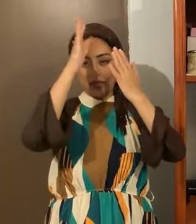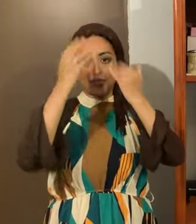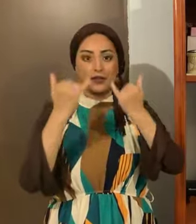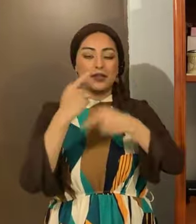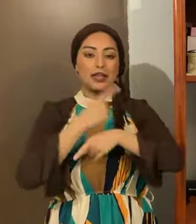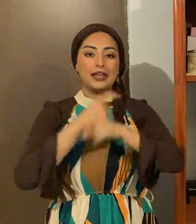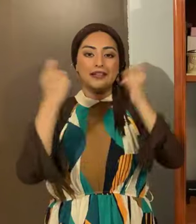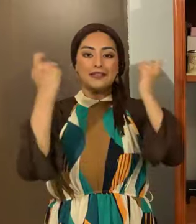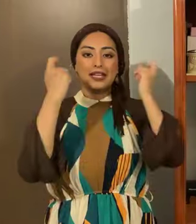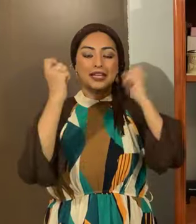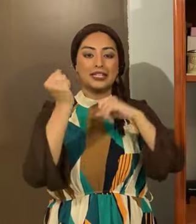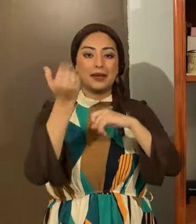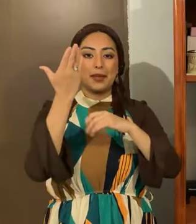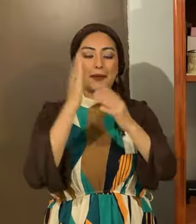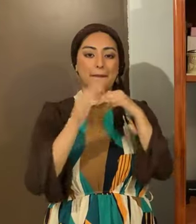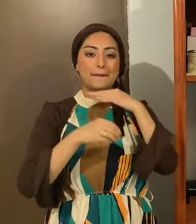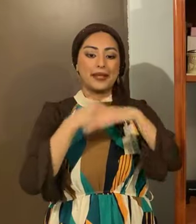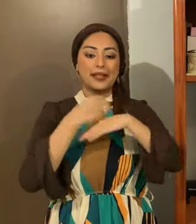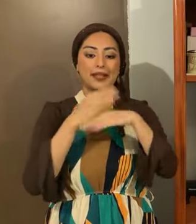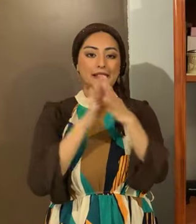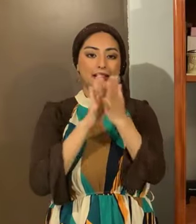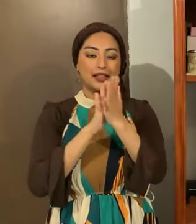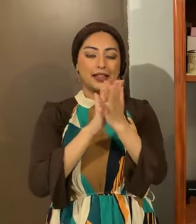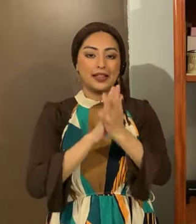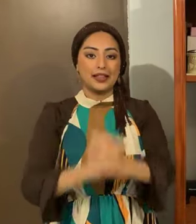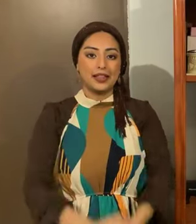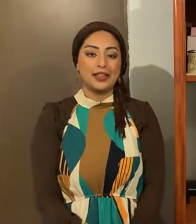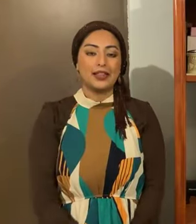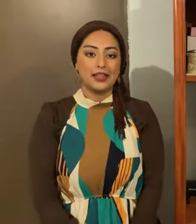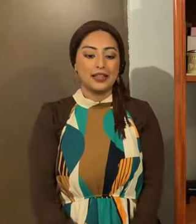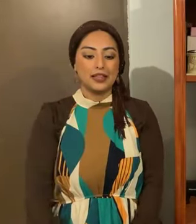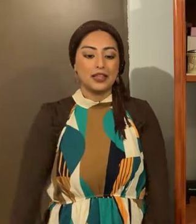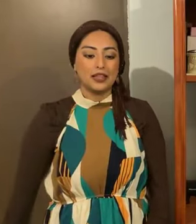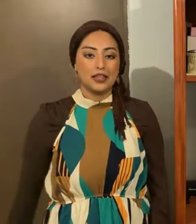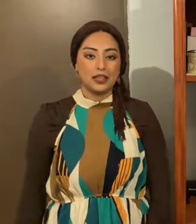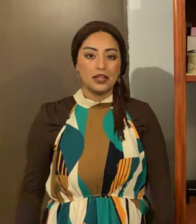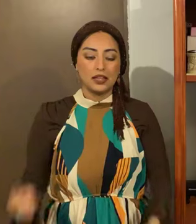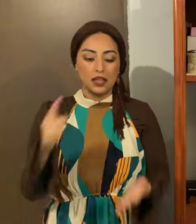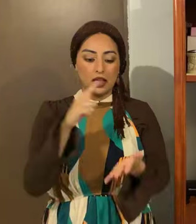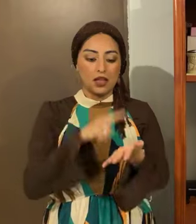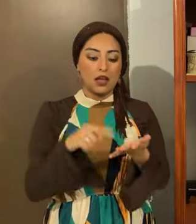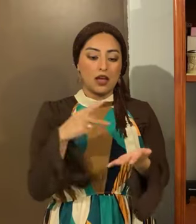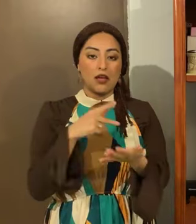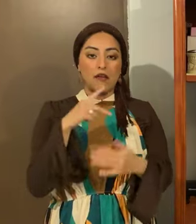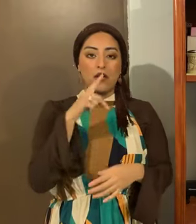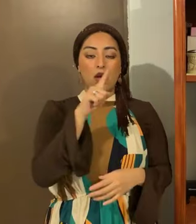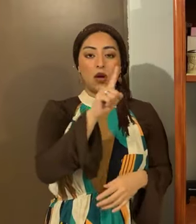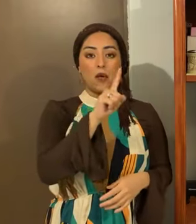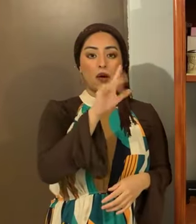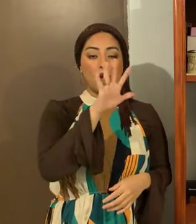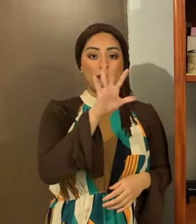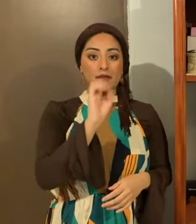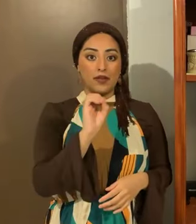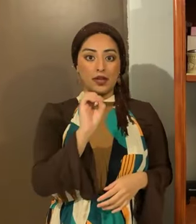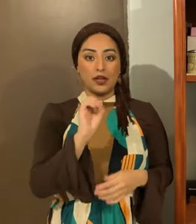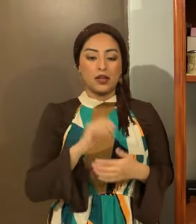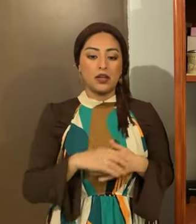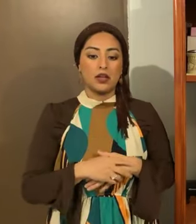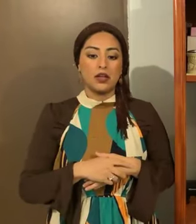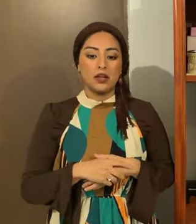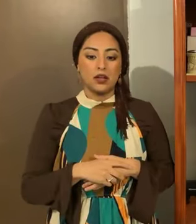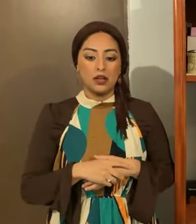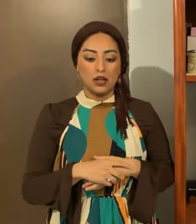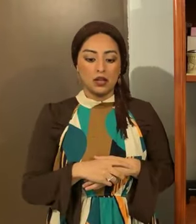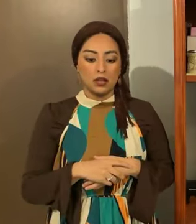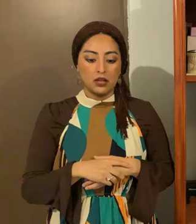fiesta, hermanos. Aleluya, bendito es el abacados. Vamos para el Salmo 150, ya que nuestro amado Isaías nos va a